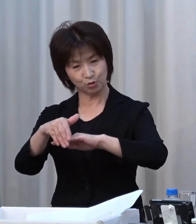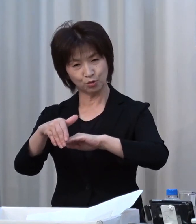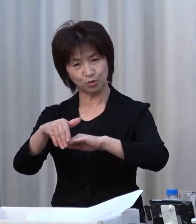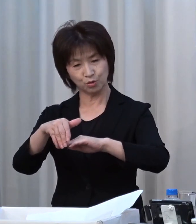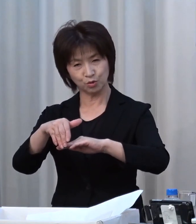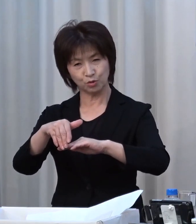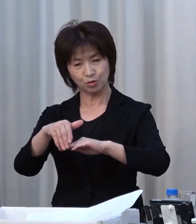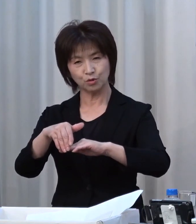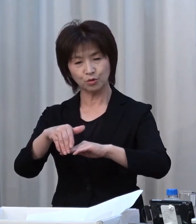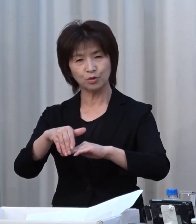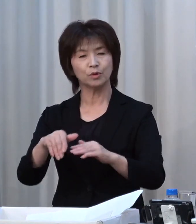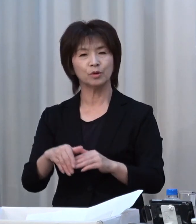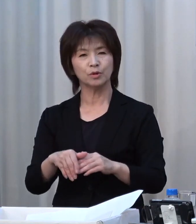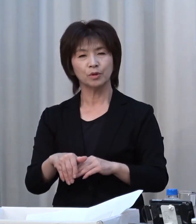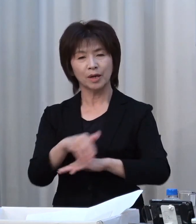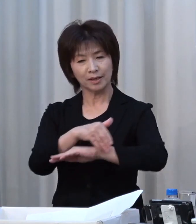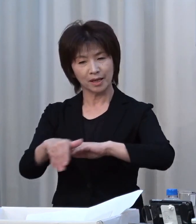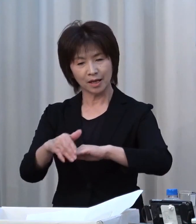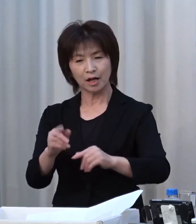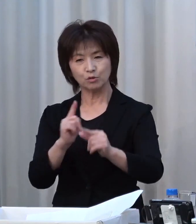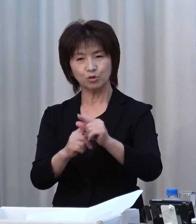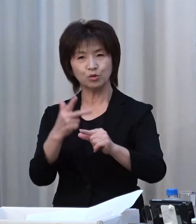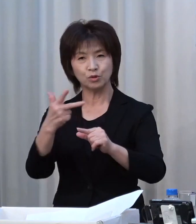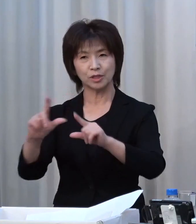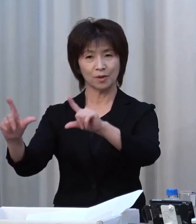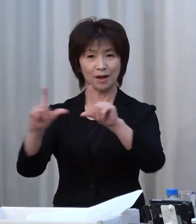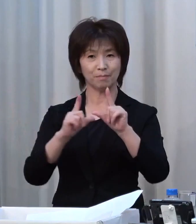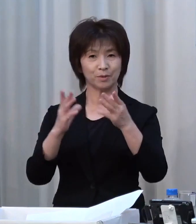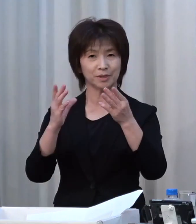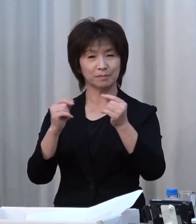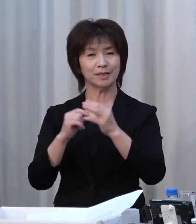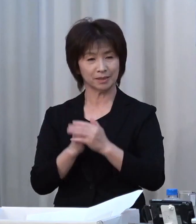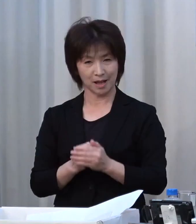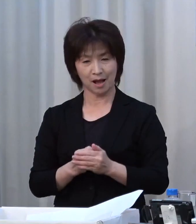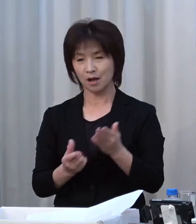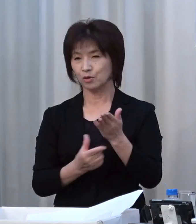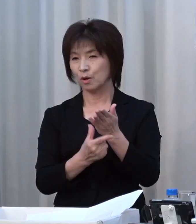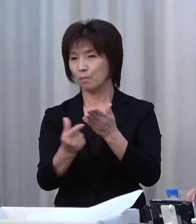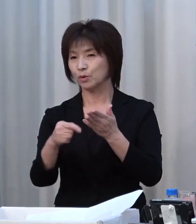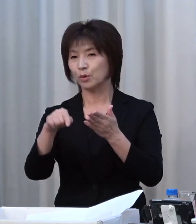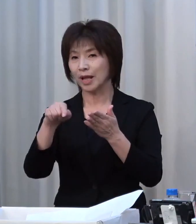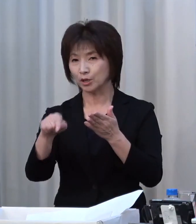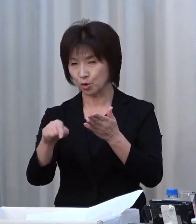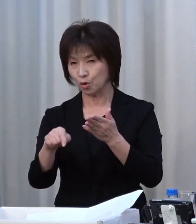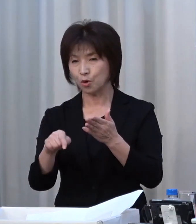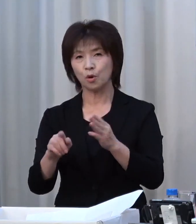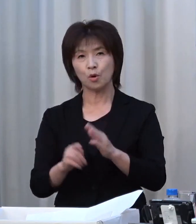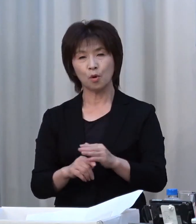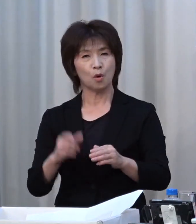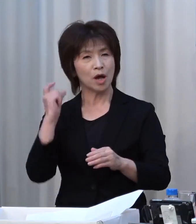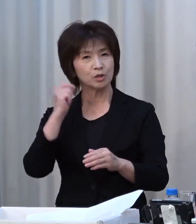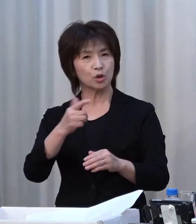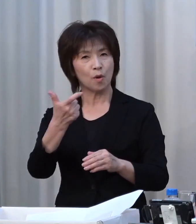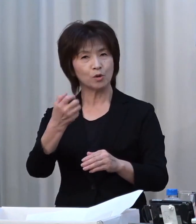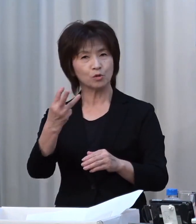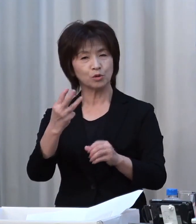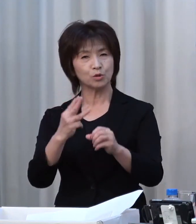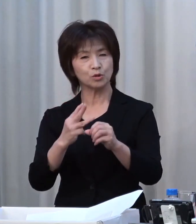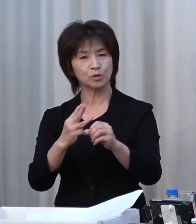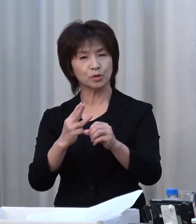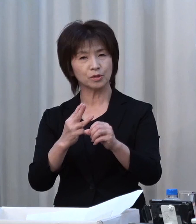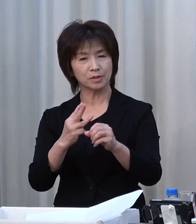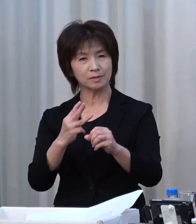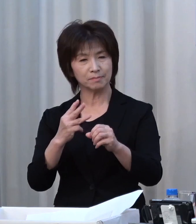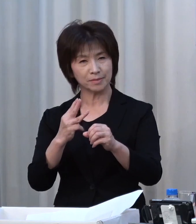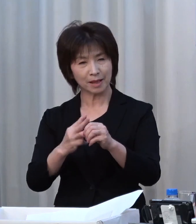中止すると、発表しました。このモノレールは 昭和63年の開業から18年ほ